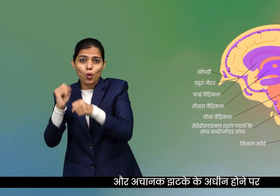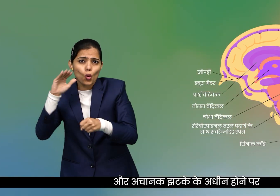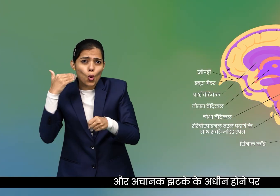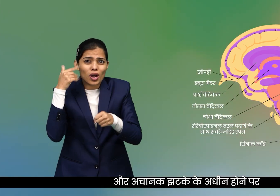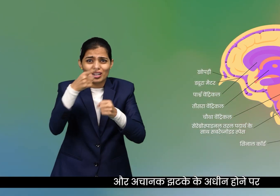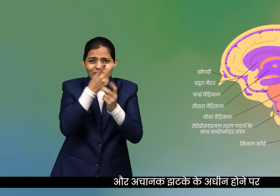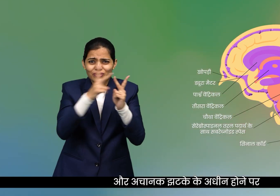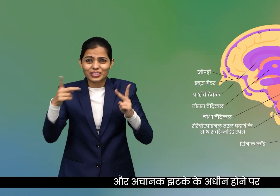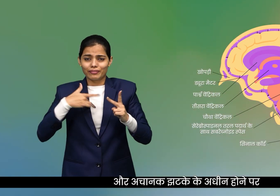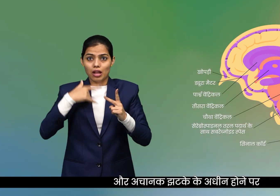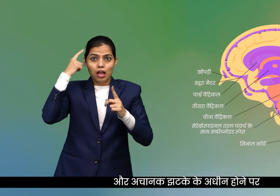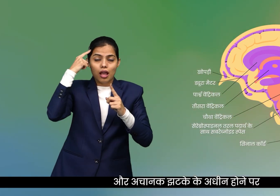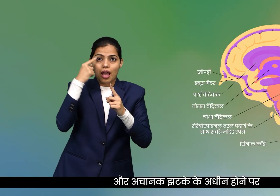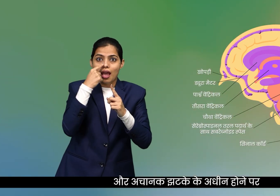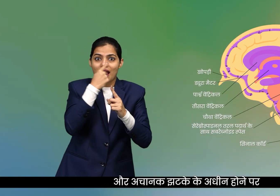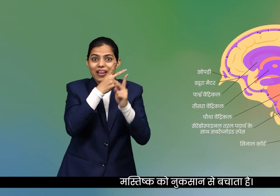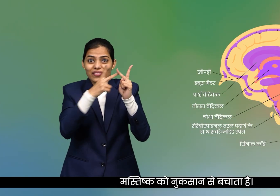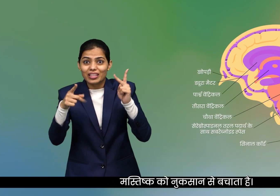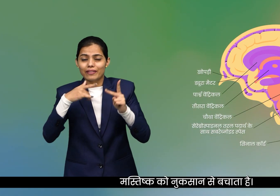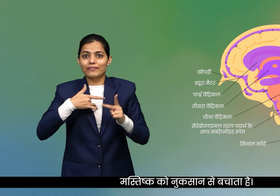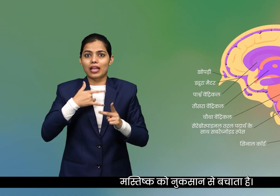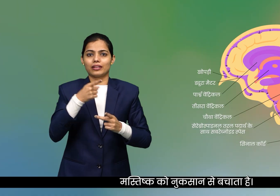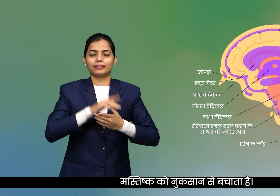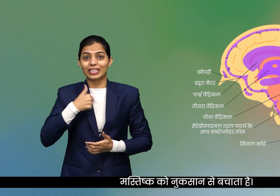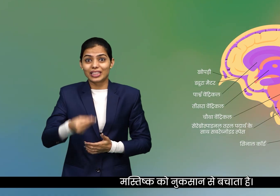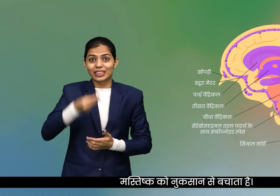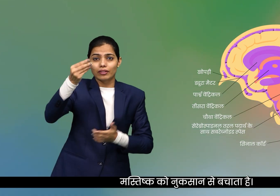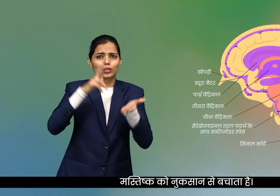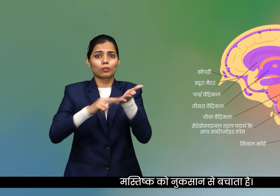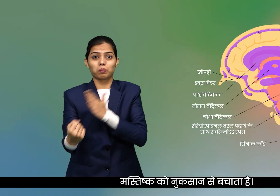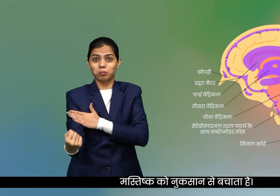अचानक झटके के अधीन होने पर मस्तिष्क